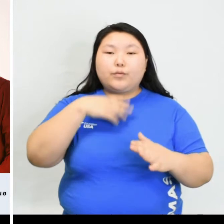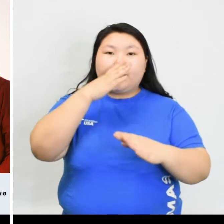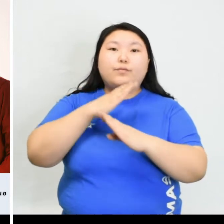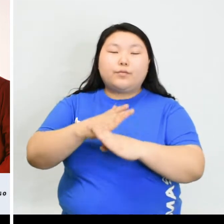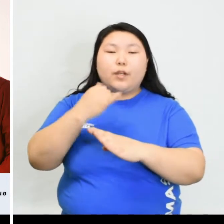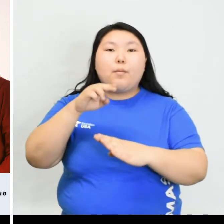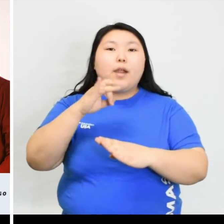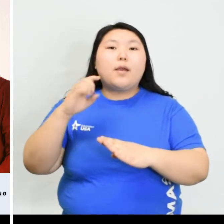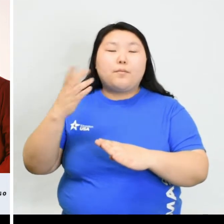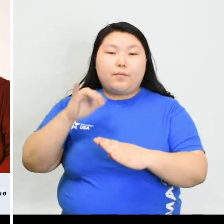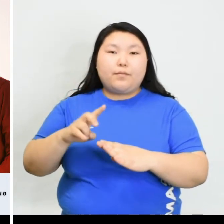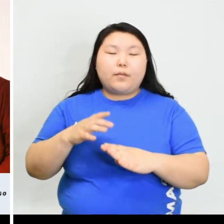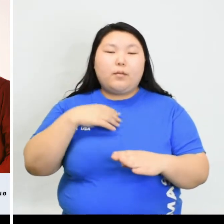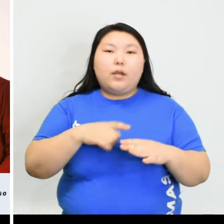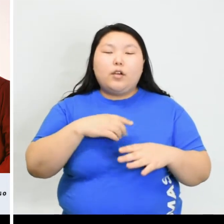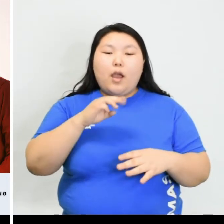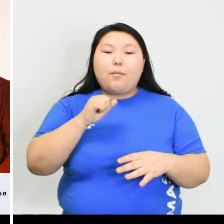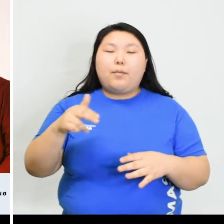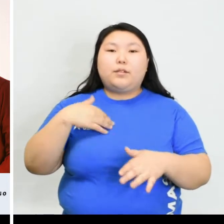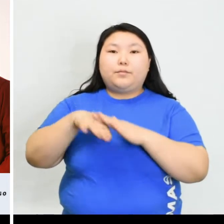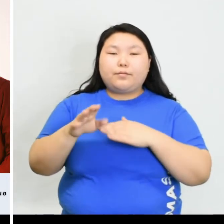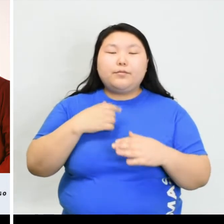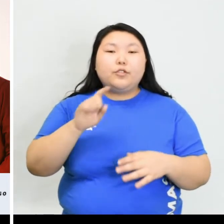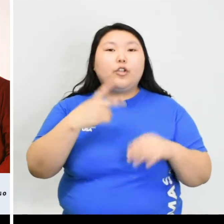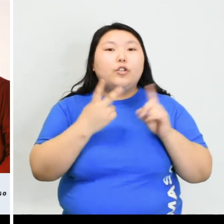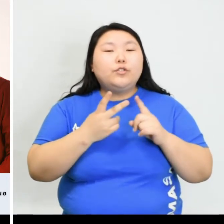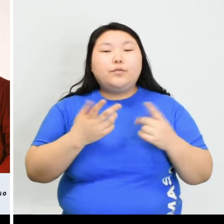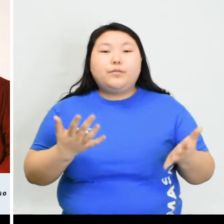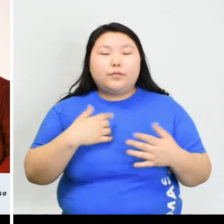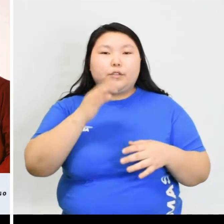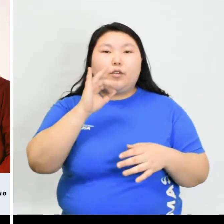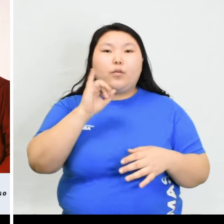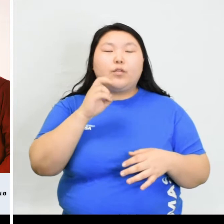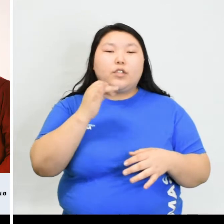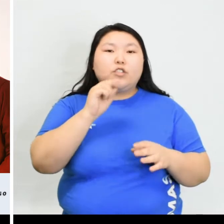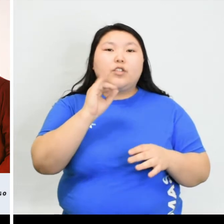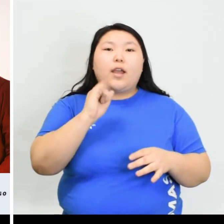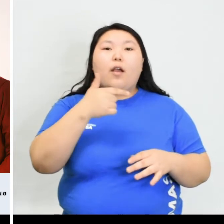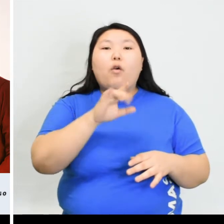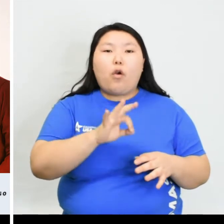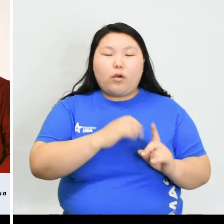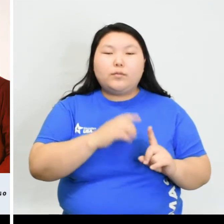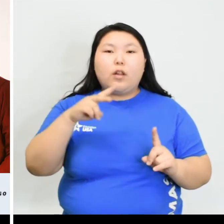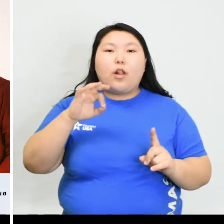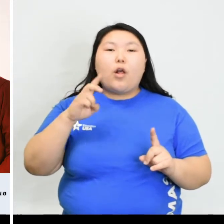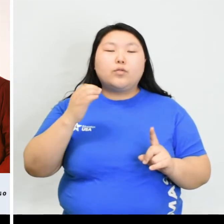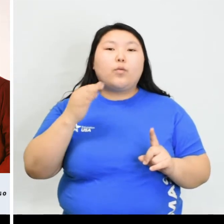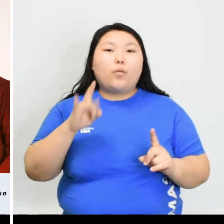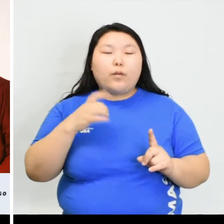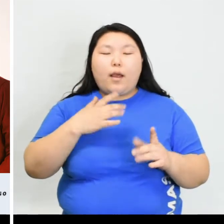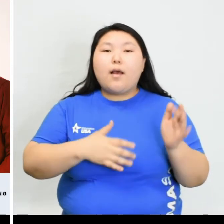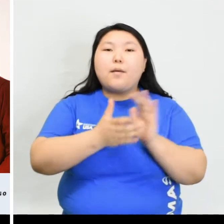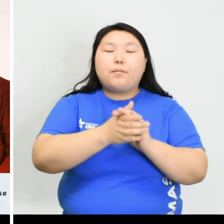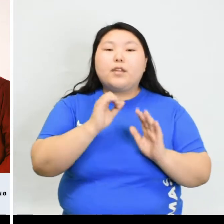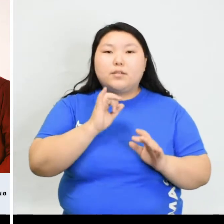юунтэй фокустай team програм байсан. Тэнд нэг application явуулаад хоёрдох нь болохоор энэ University of Chicago тэгээд London